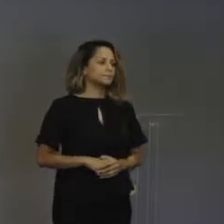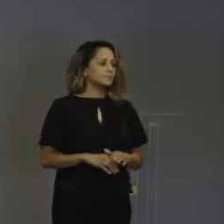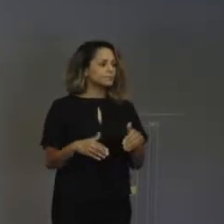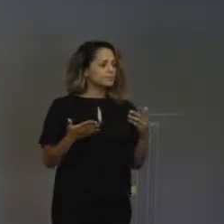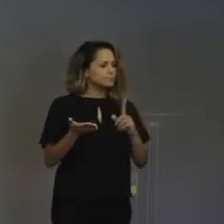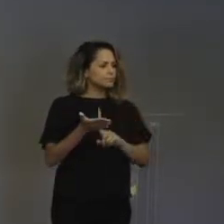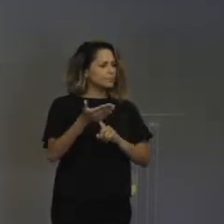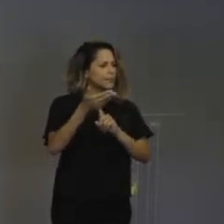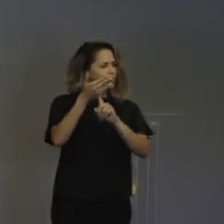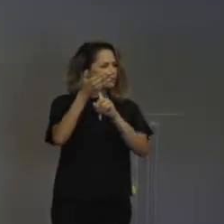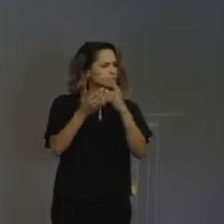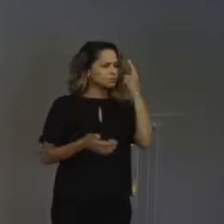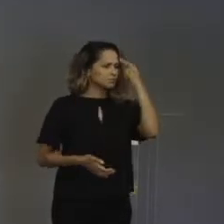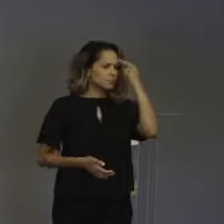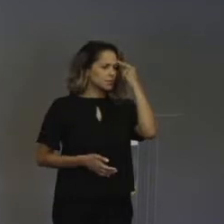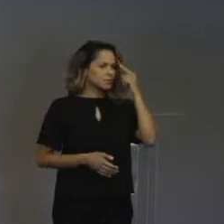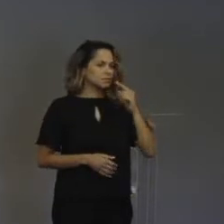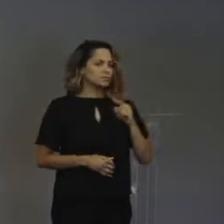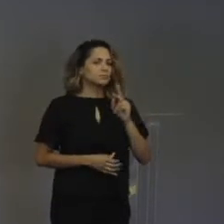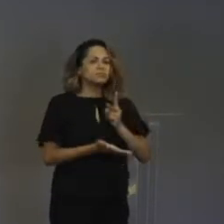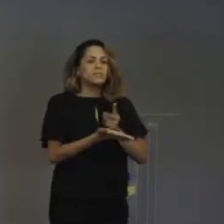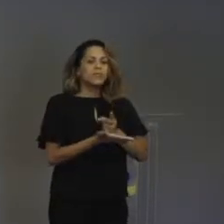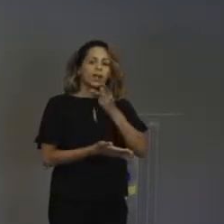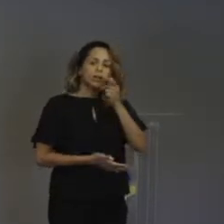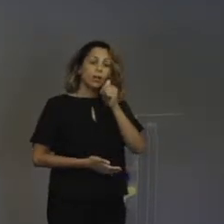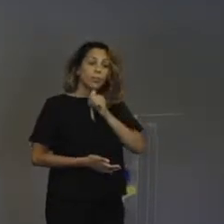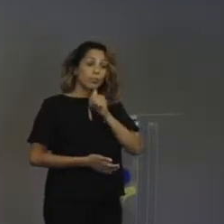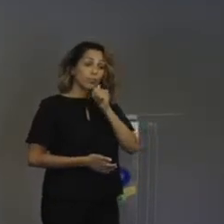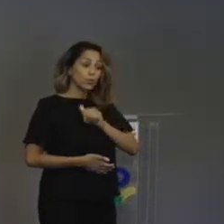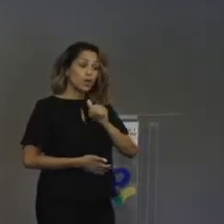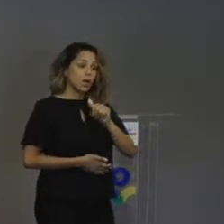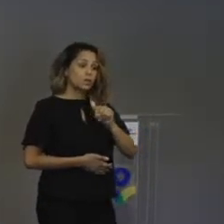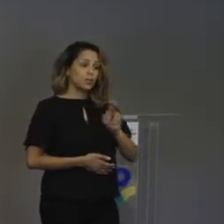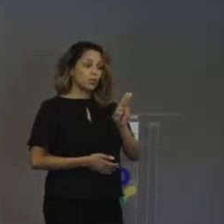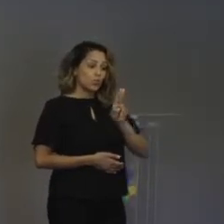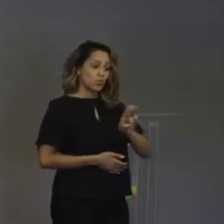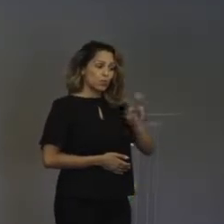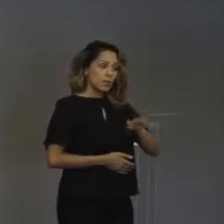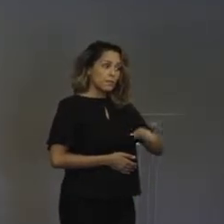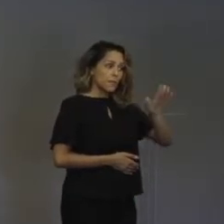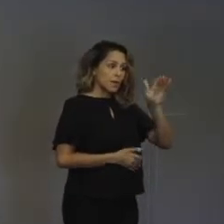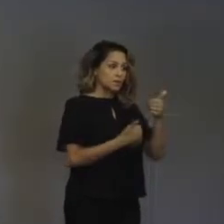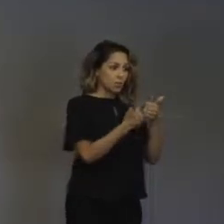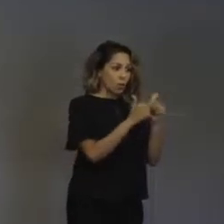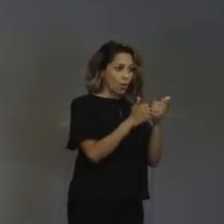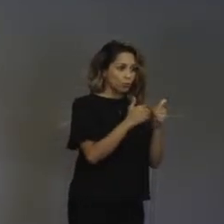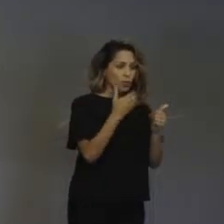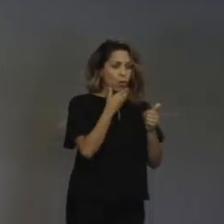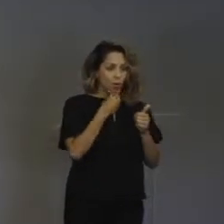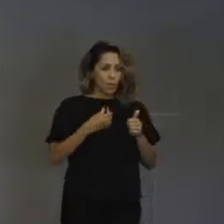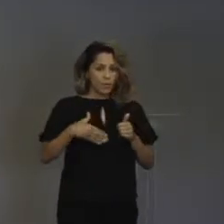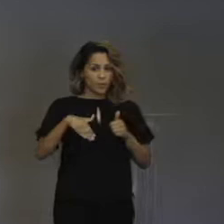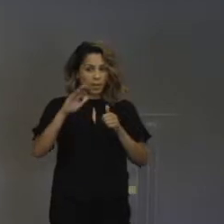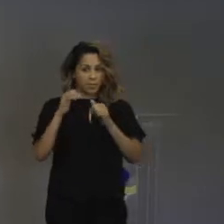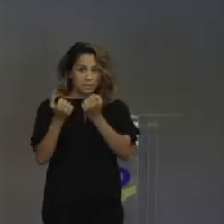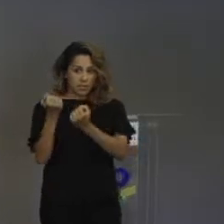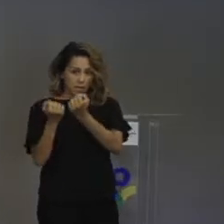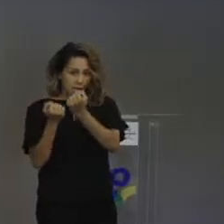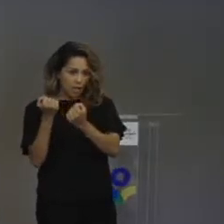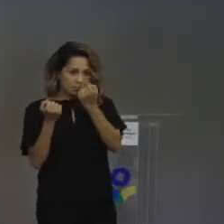se a gente for olhar, estava falando lá que as mulheres andam mais de carro, de ônibus, homens mais de carro, e acessam mais coisas. Voltando àquela ideia lá